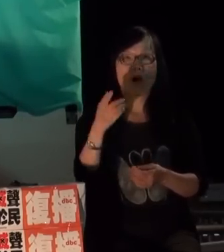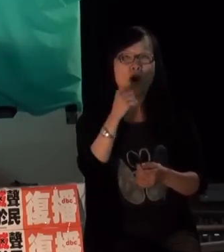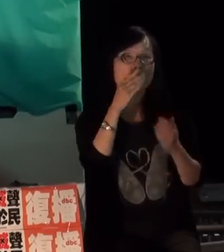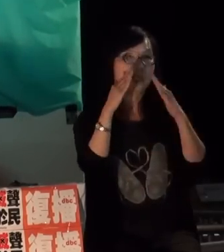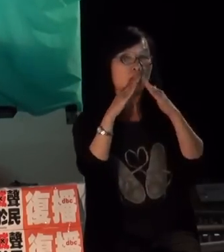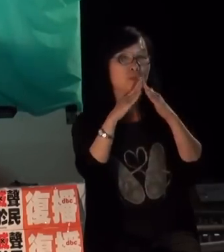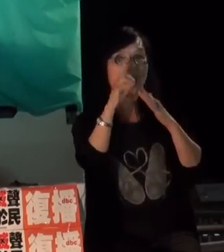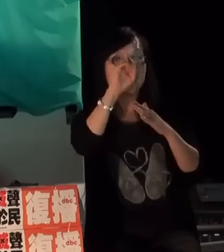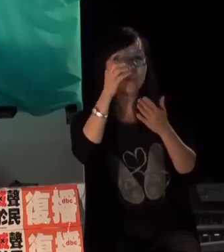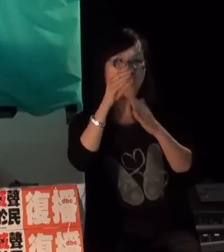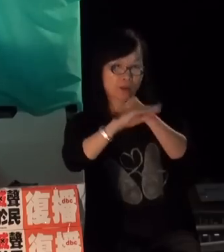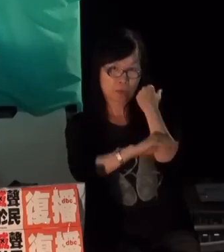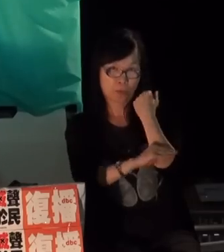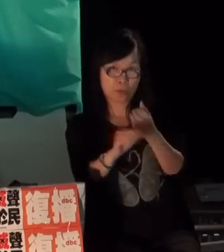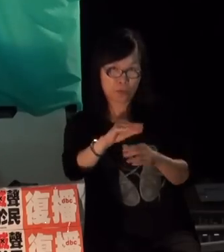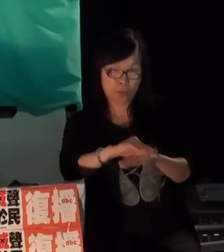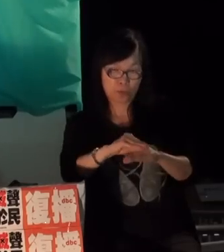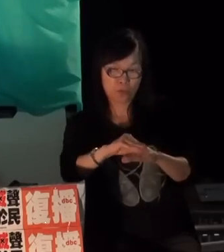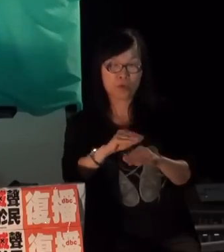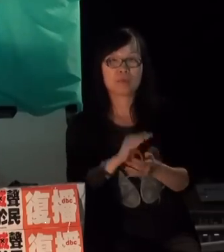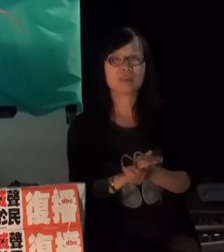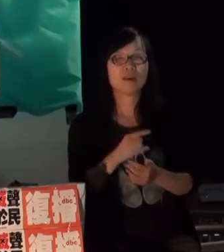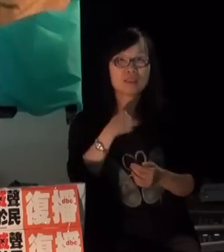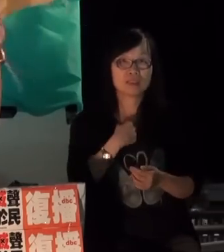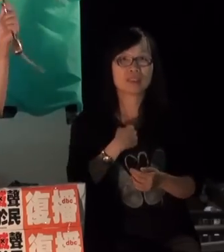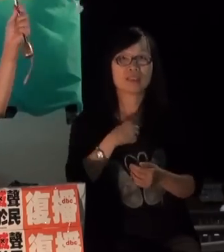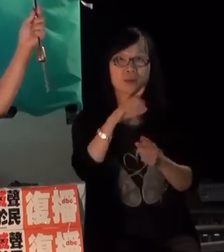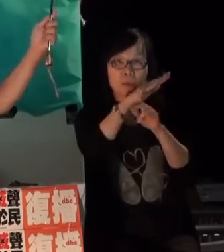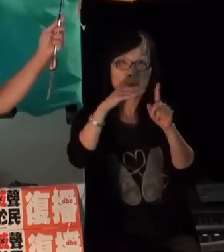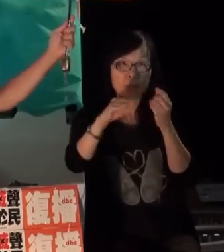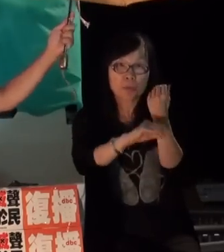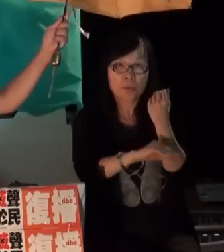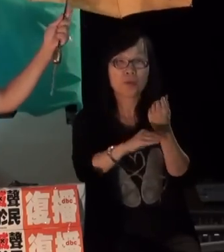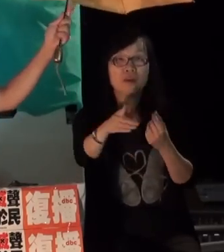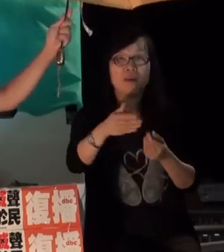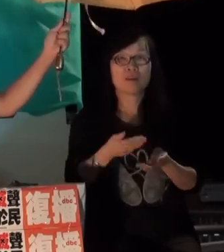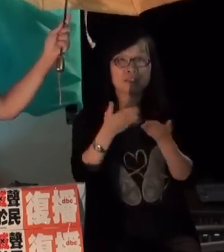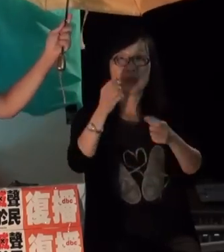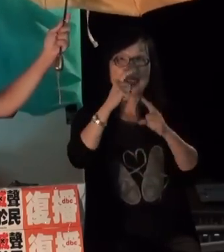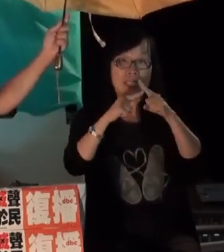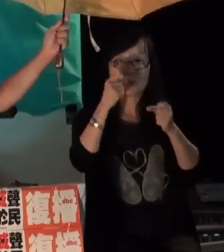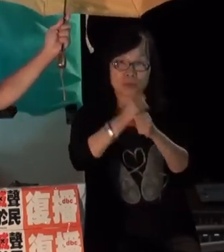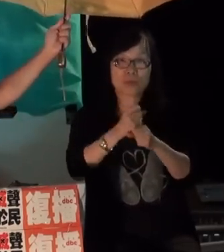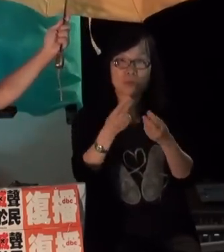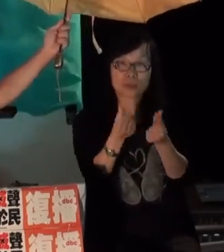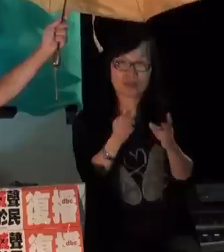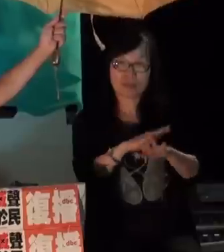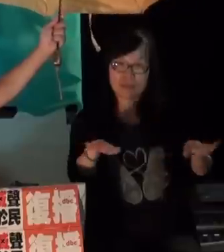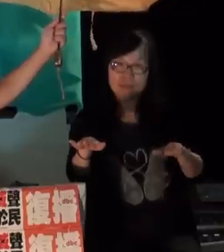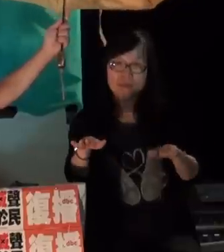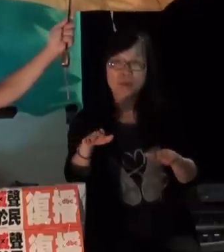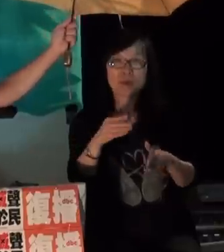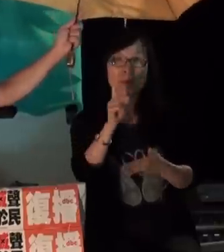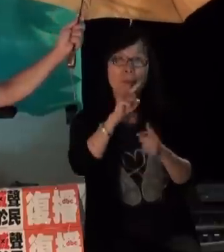喺個島裏嗰度啊嘛，我哋住喺個島搭一個半島啊嘛，點解整人造沙灘呢？整頭沙灘為乜嘢